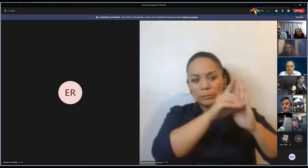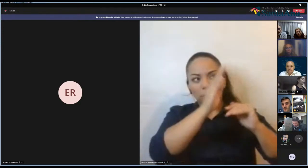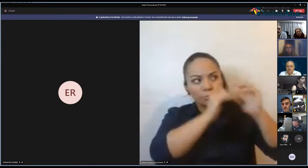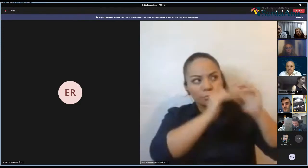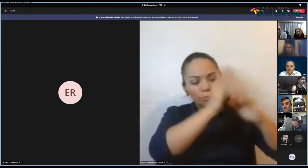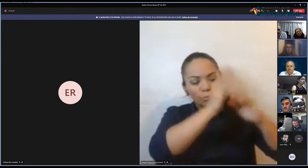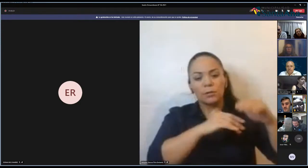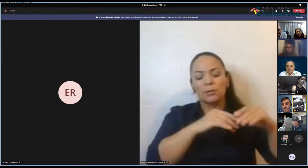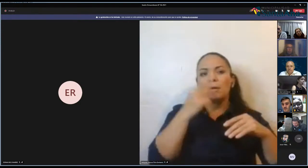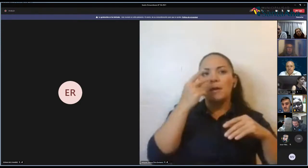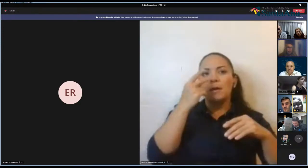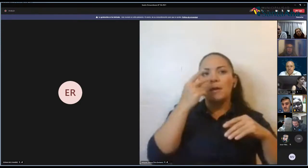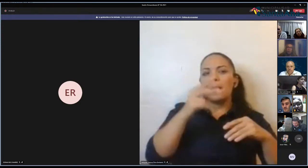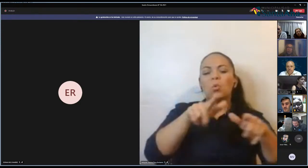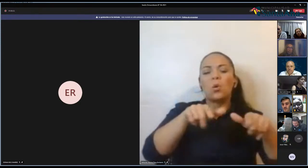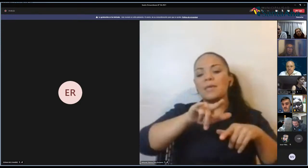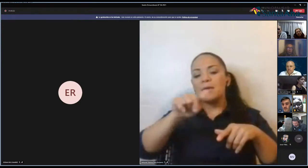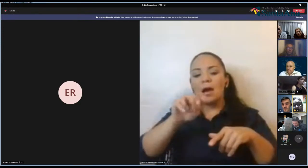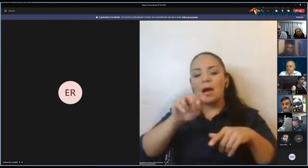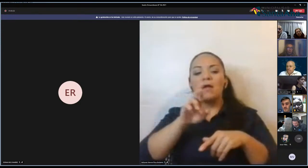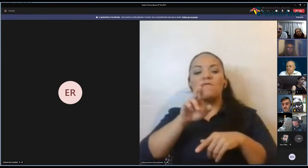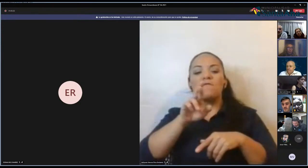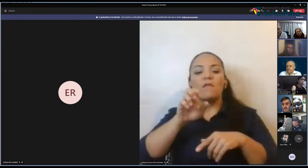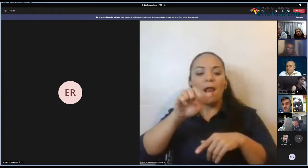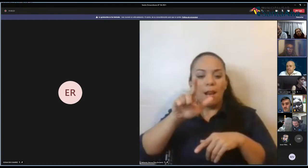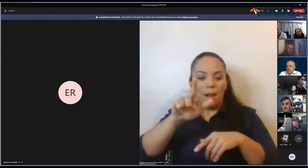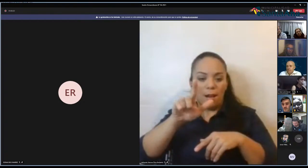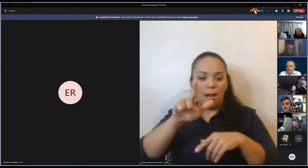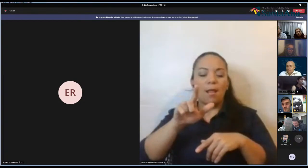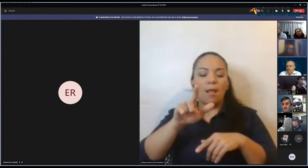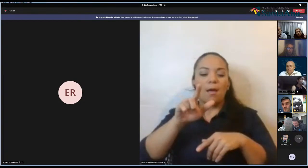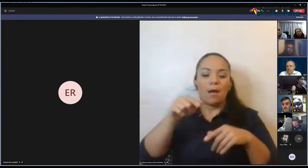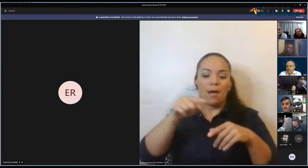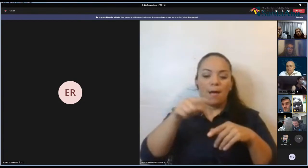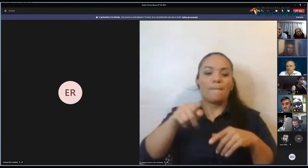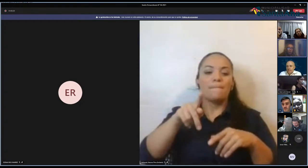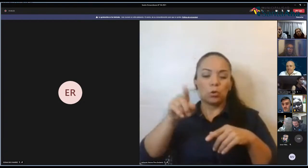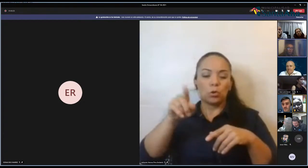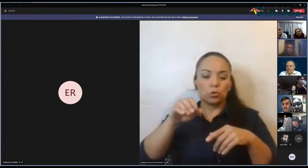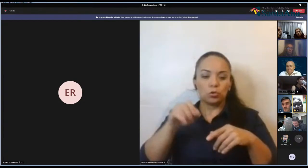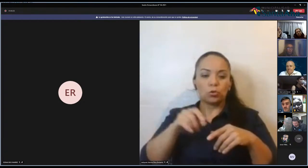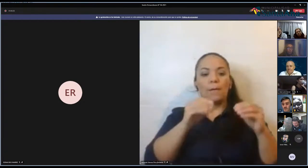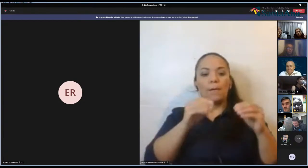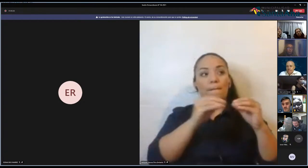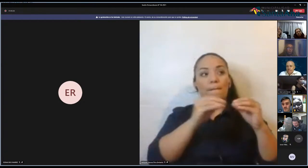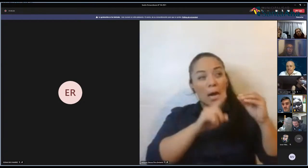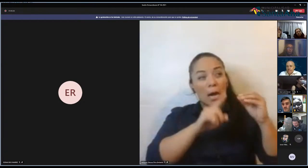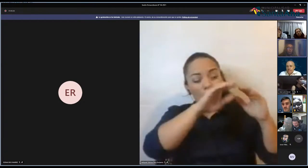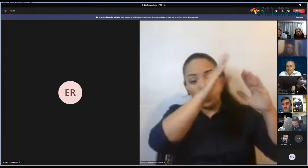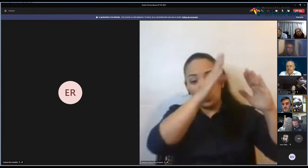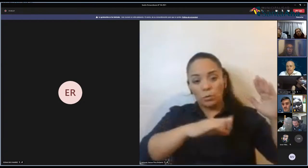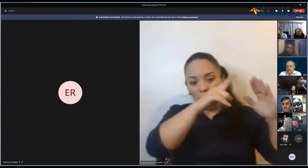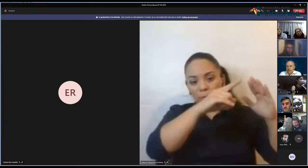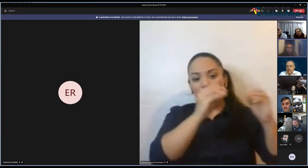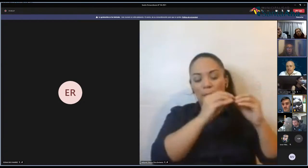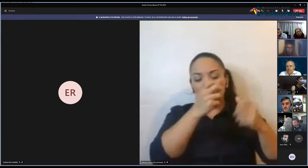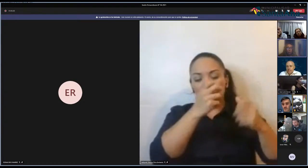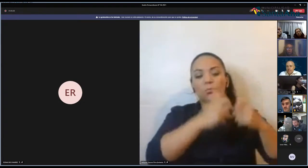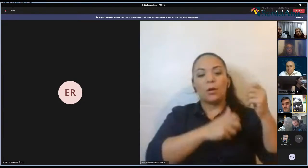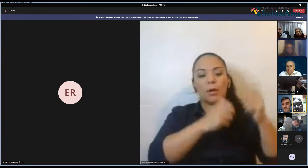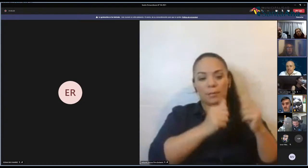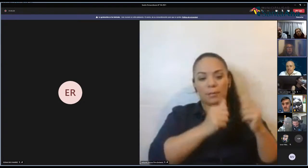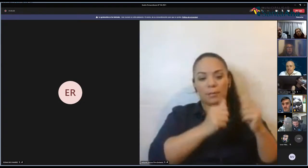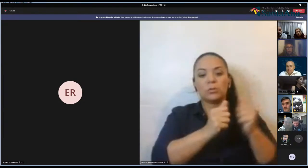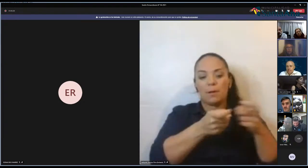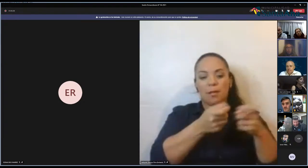poso lo vemos también aquí en donde yo digo más arriba la montaña se está desarrollando estamos teniendo cada vez más problemas con los manejo de